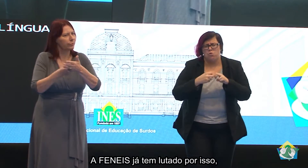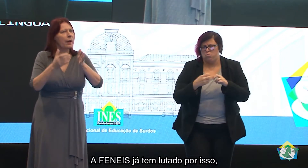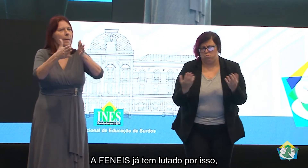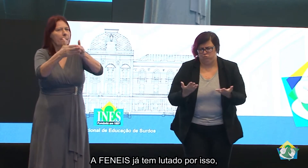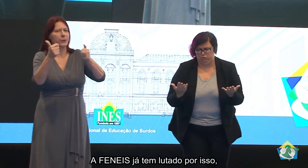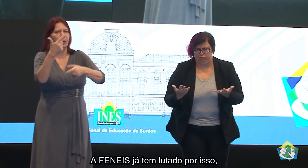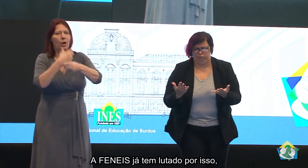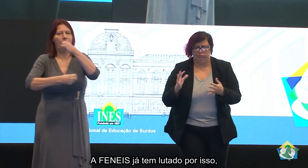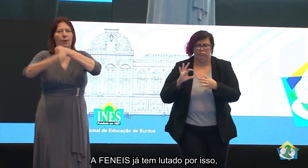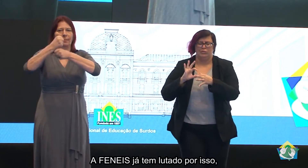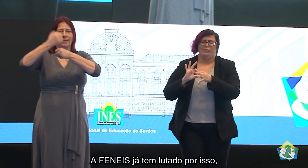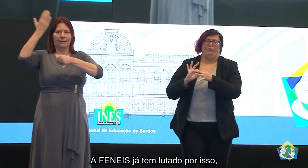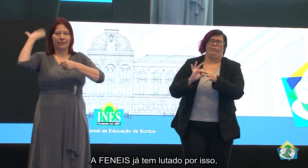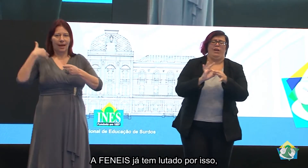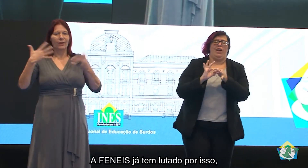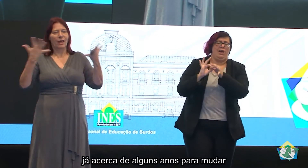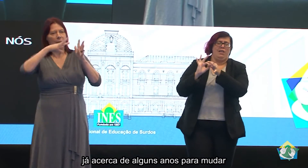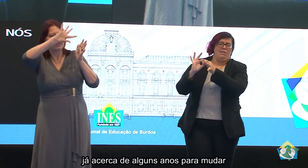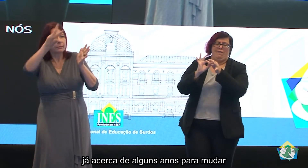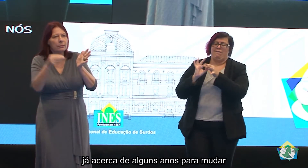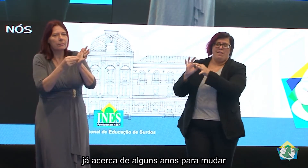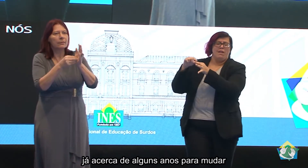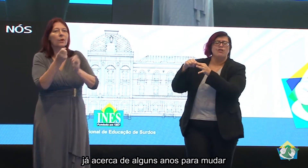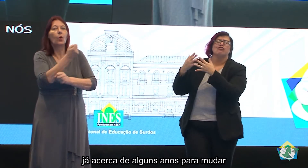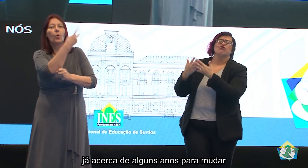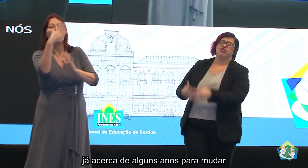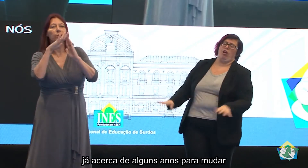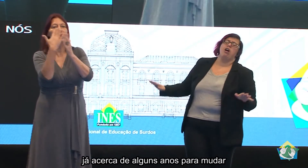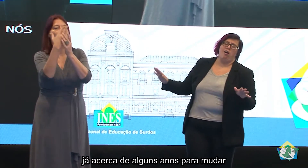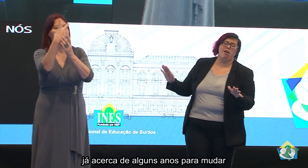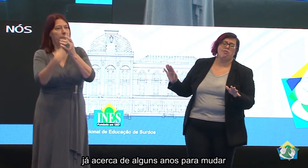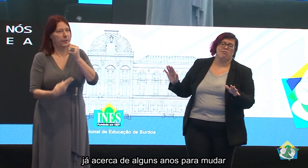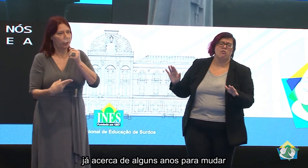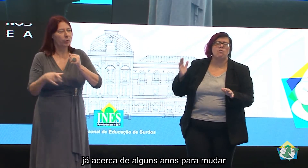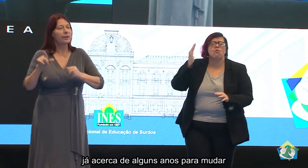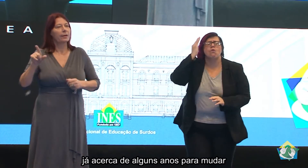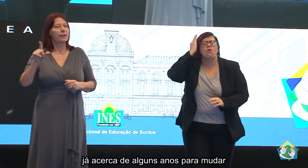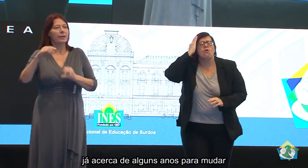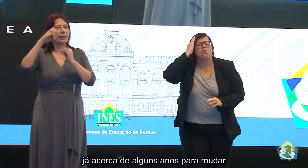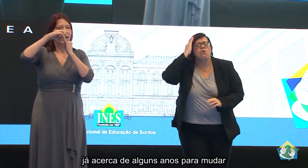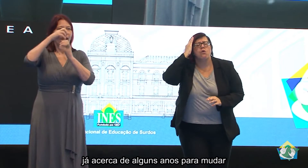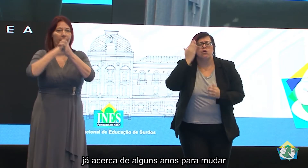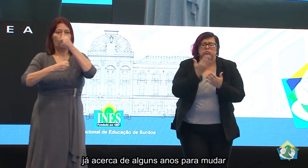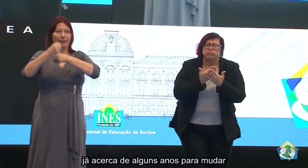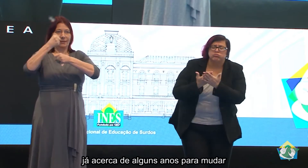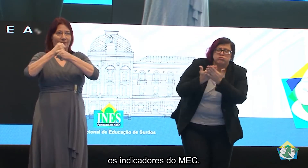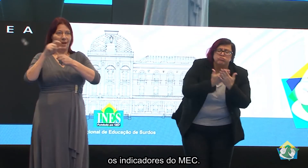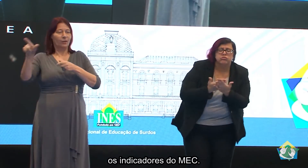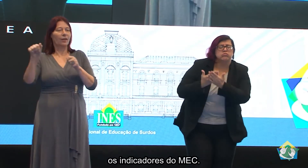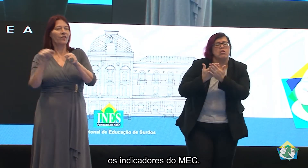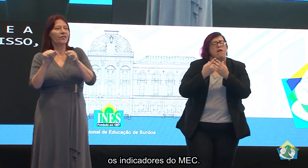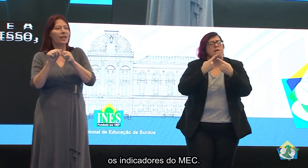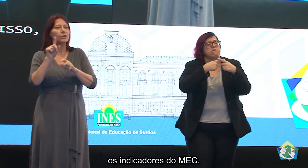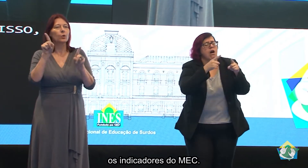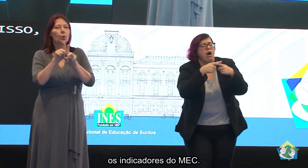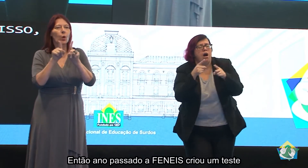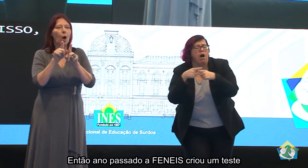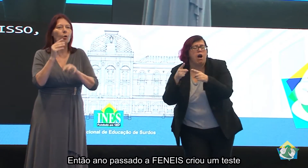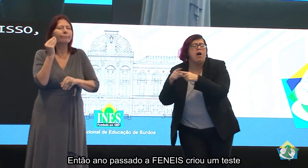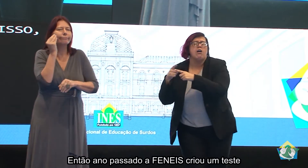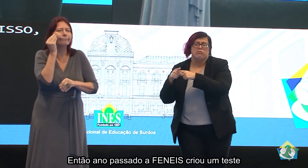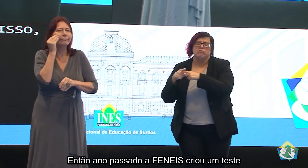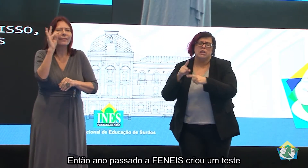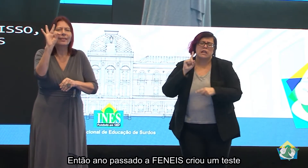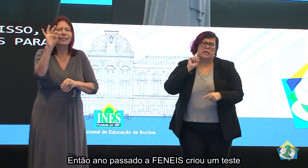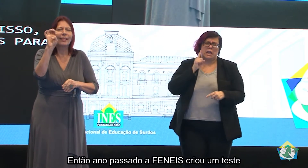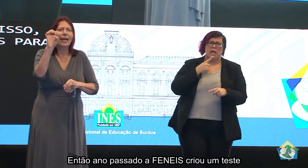FENEI já tem lutado por isso, já há cerca de alguns anos, para mudar os indicadores do MEC. Então,